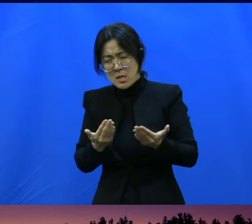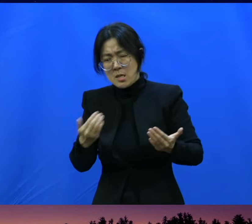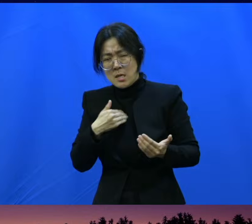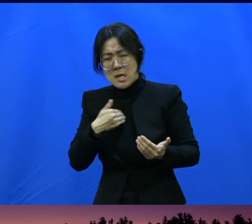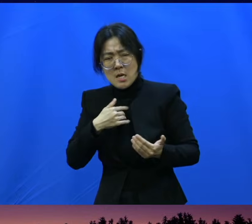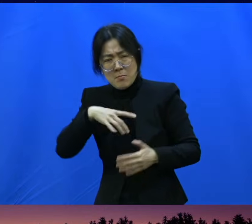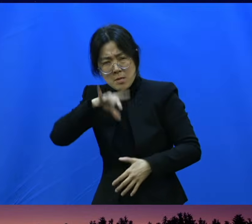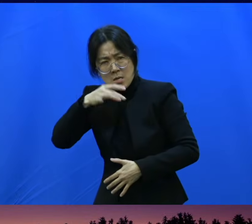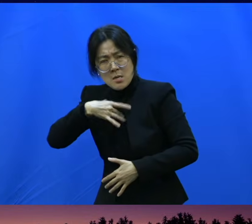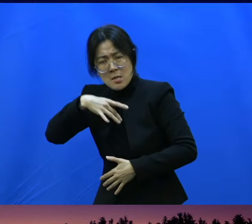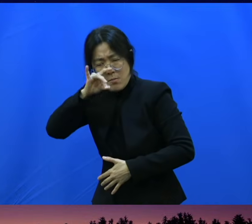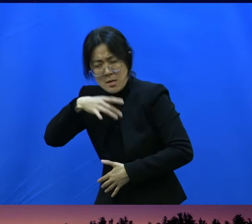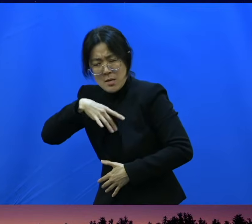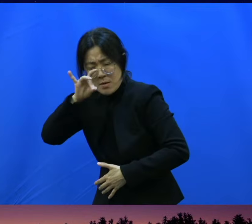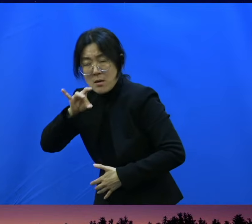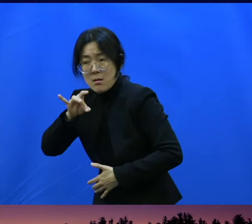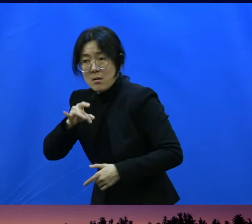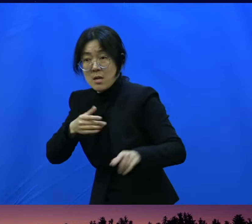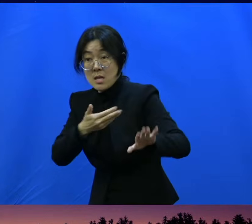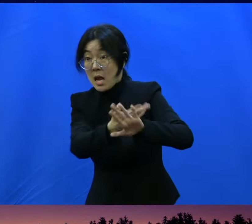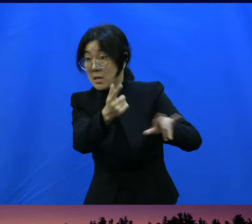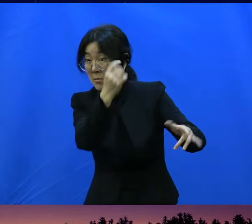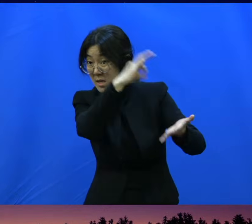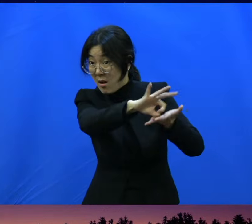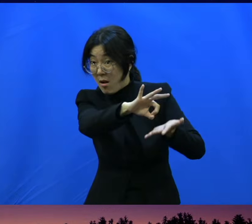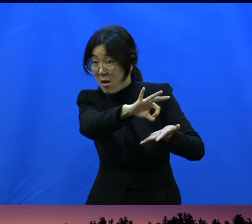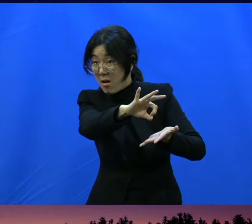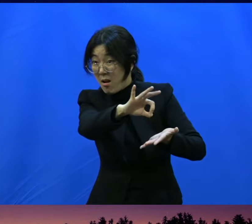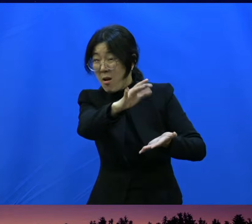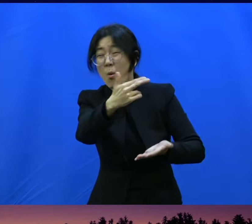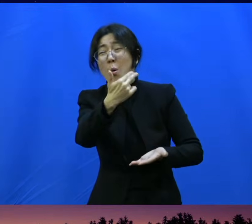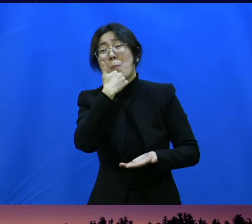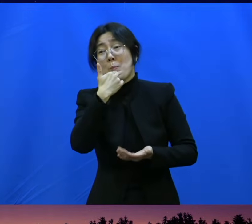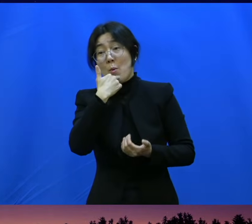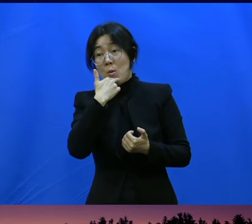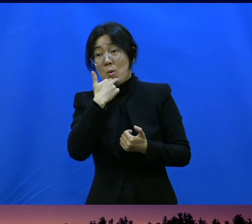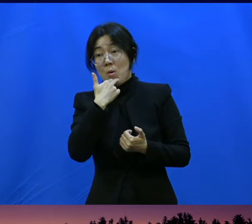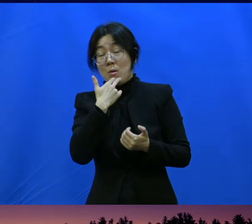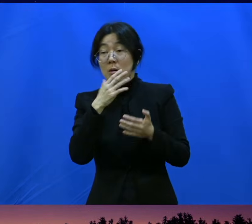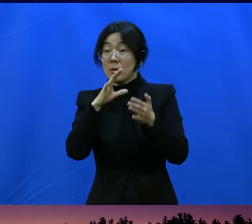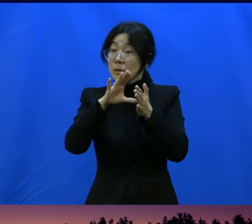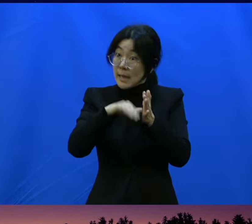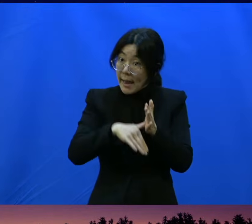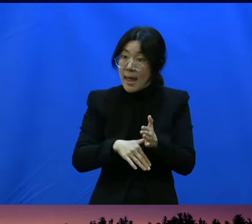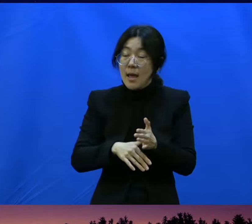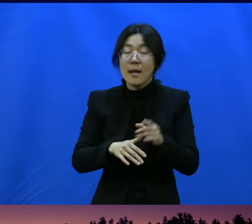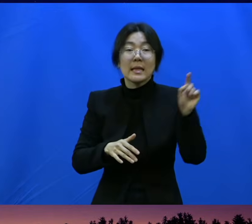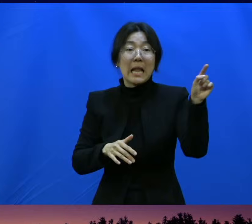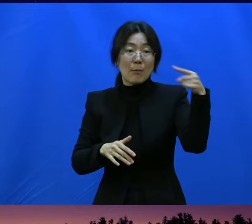그런데 다윗은 그 내리막길에서 하나님이 주시는 레슨을 받아들입니다.